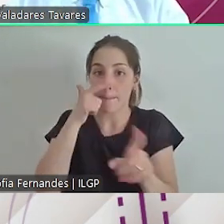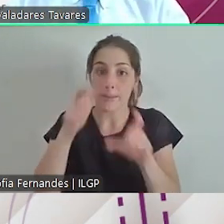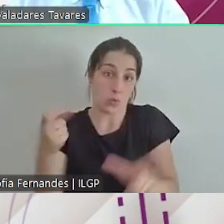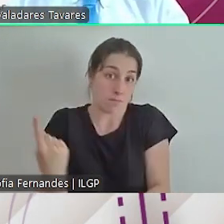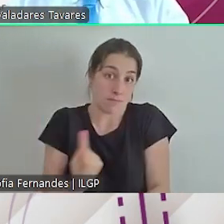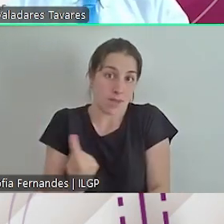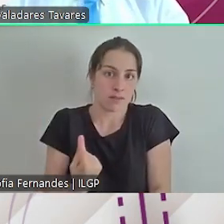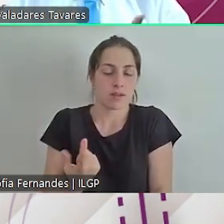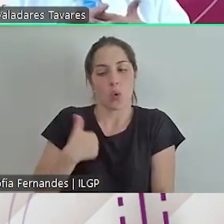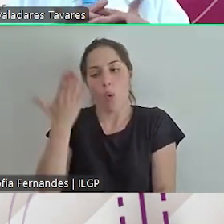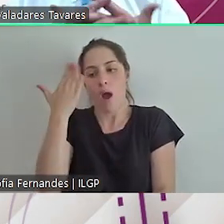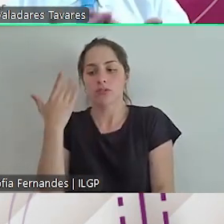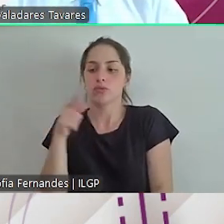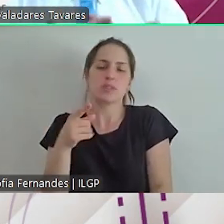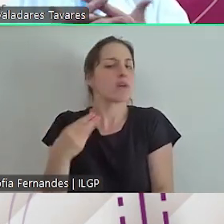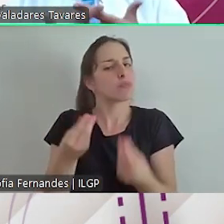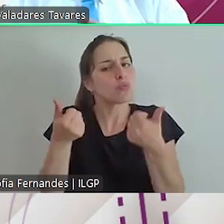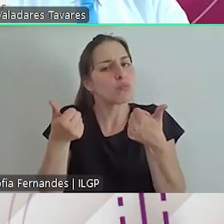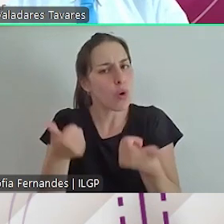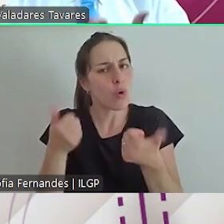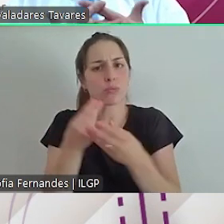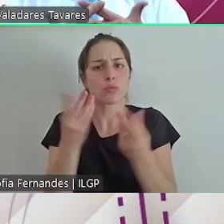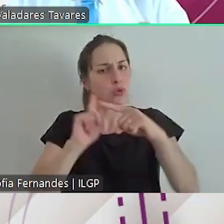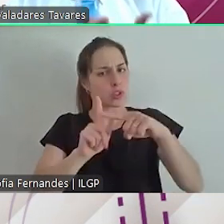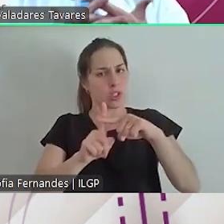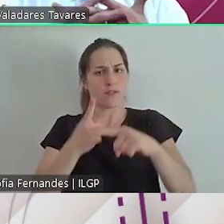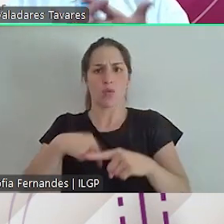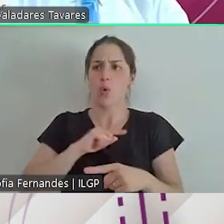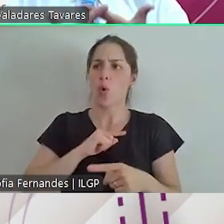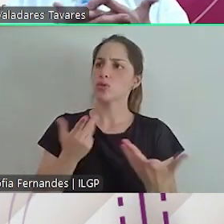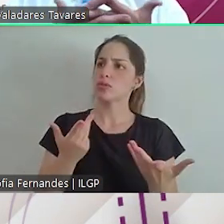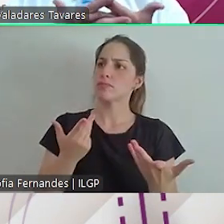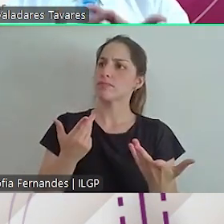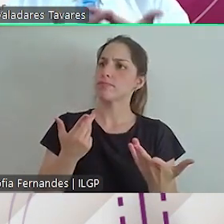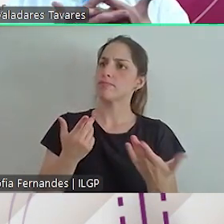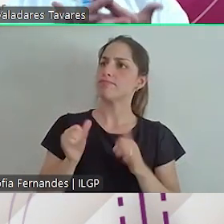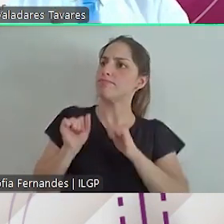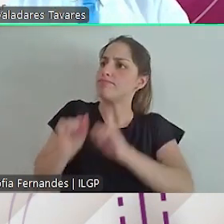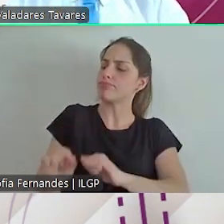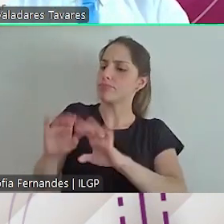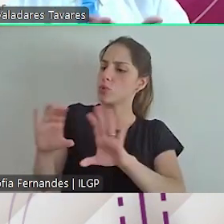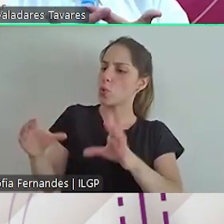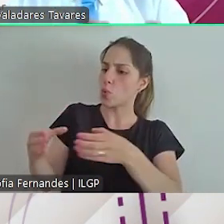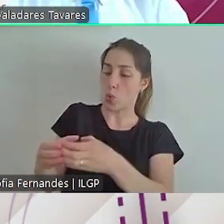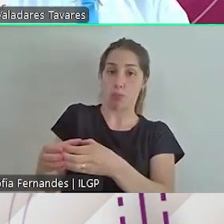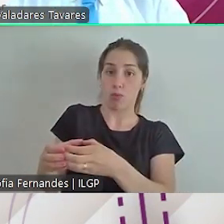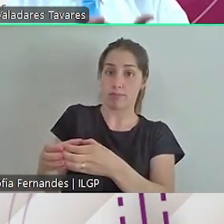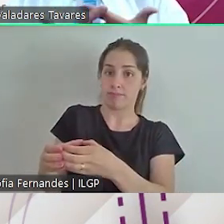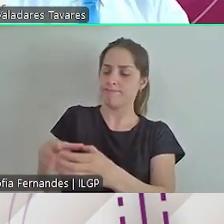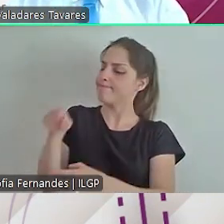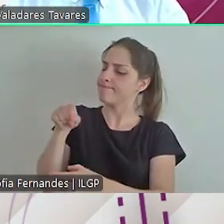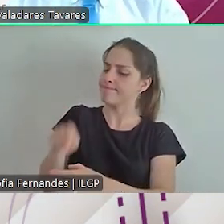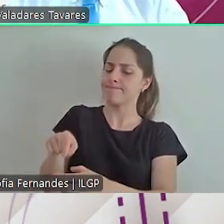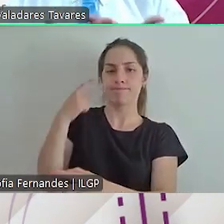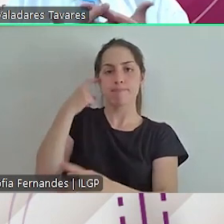privilegiadas, porque somos pessoas que pertencemos a um grupo de cidadãos que pensa